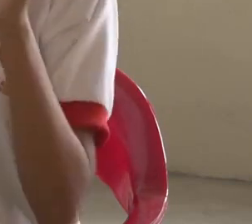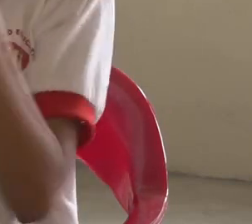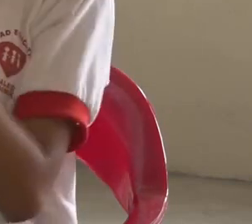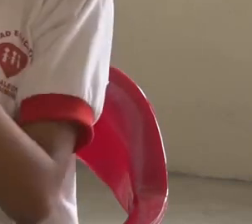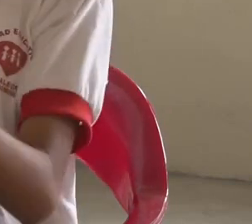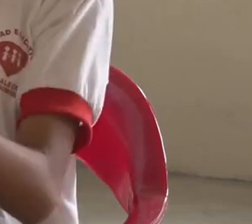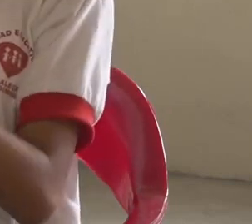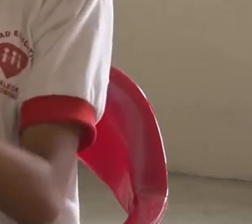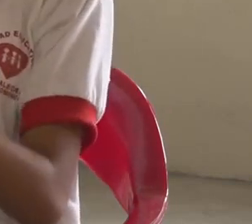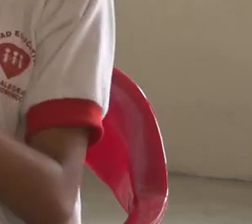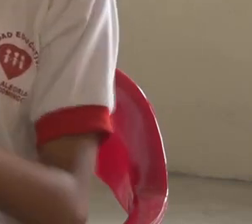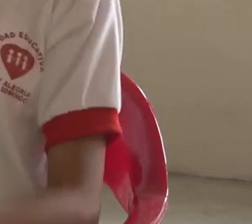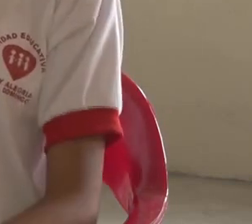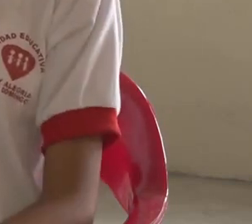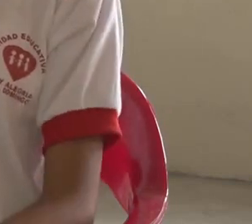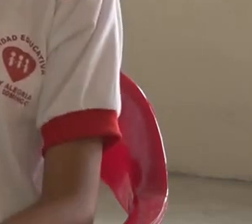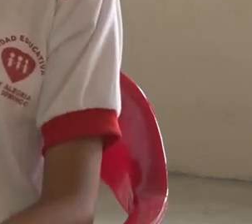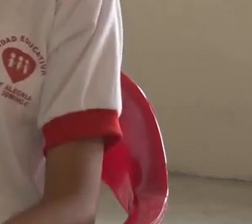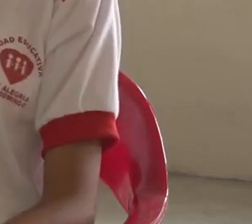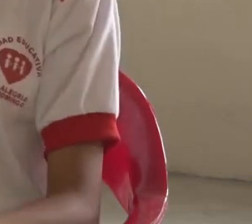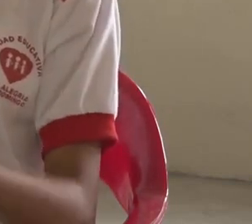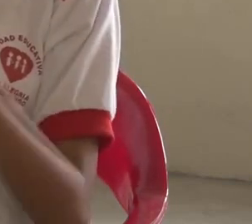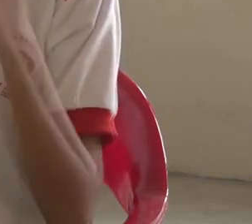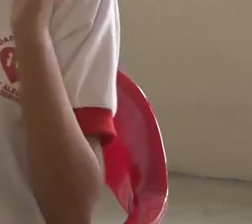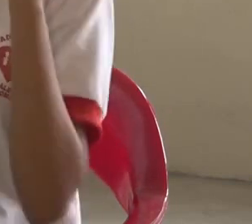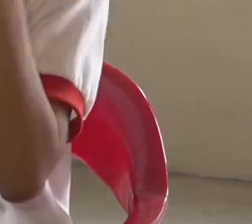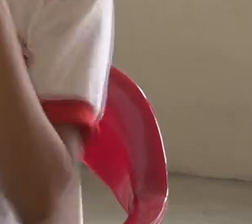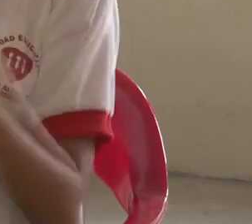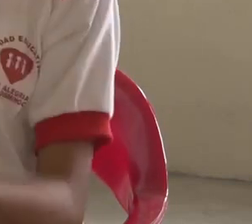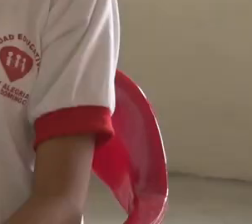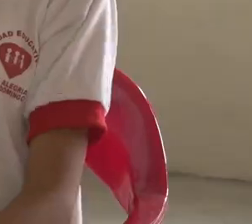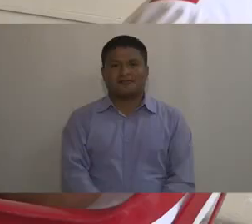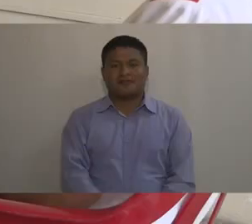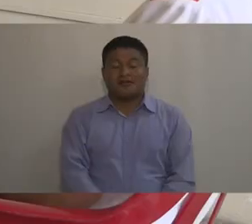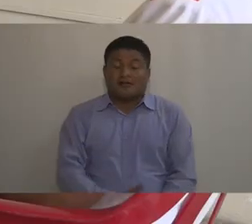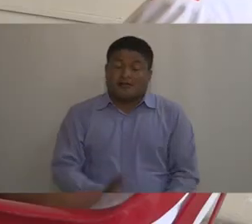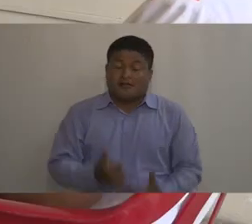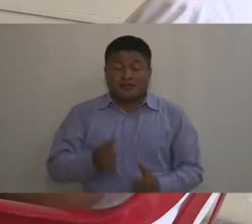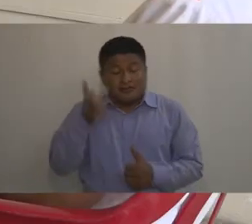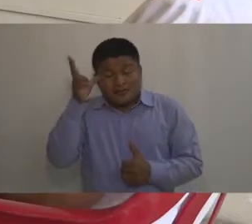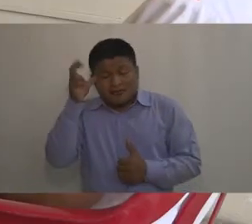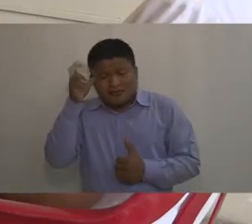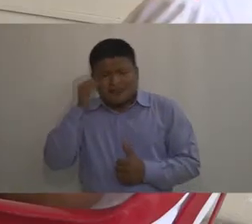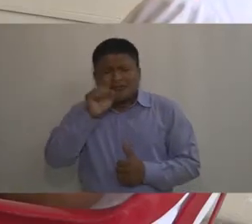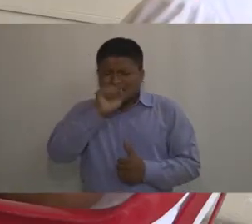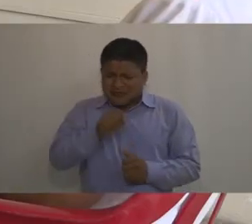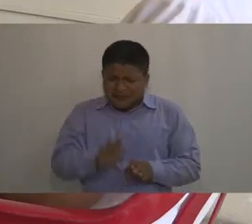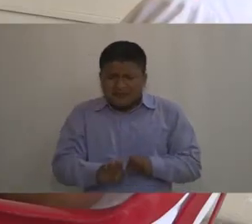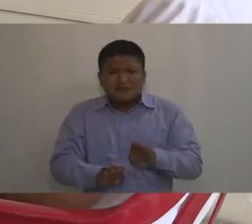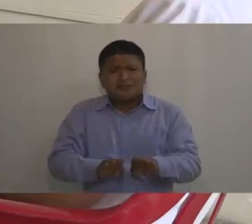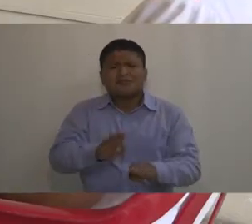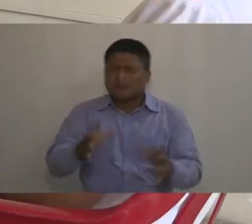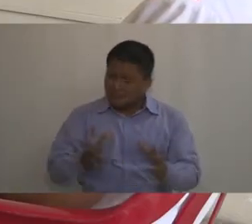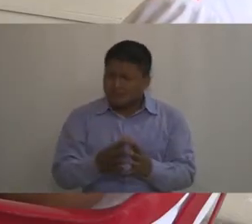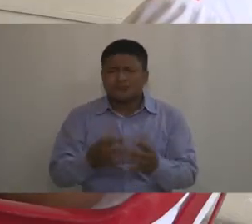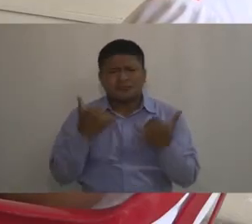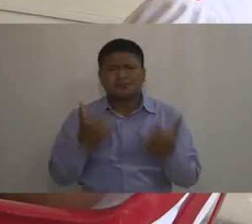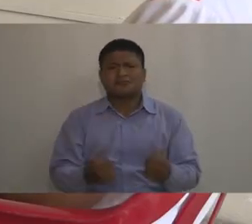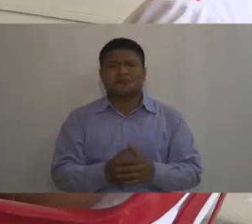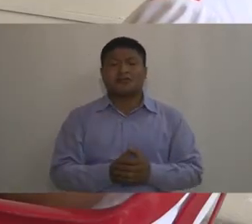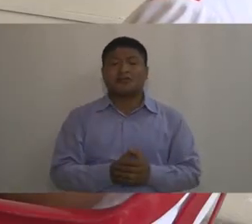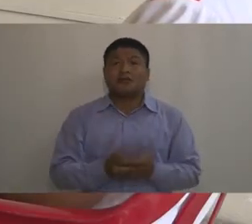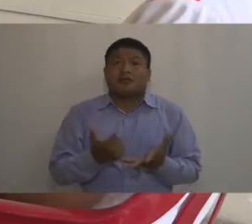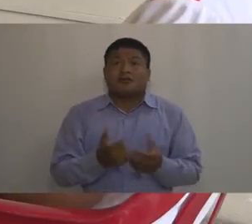falta para que se cumplan los derechos de las personas con discapacidad? Bueno, yo creo que se ha avanzado mucho hasta este momento.